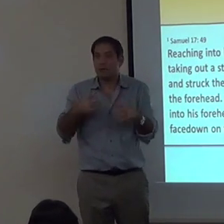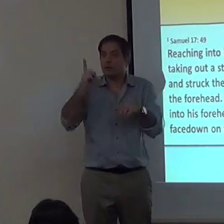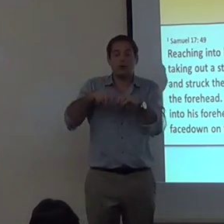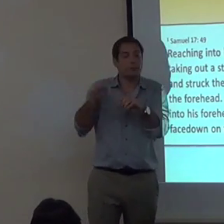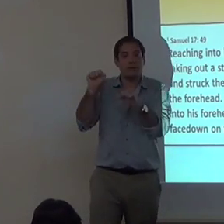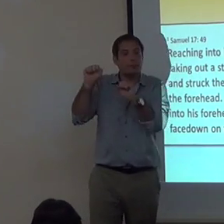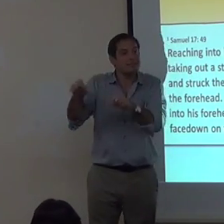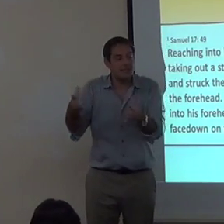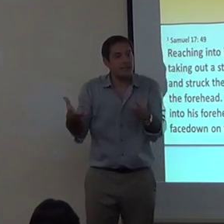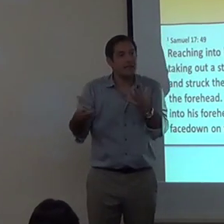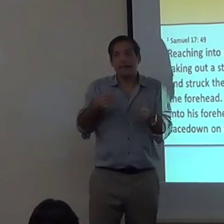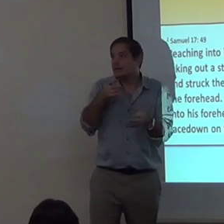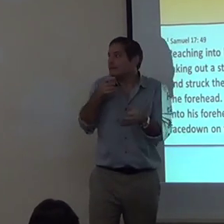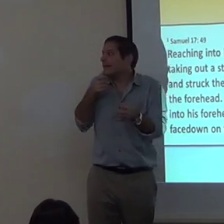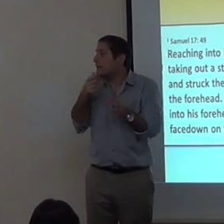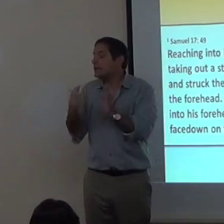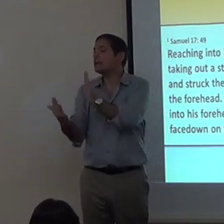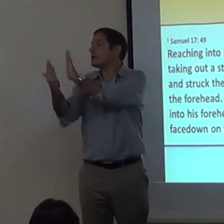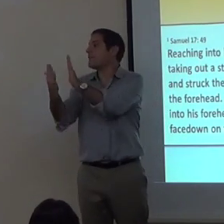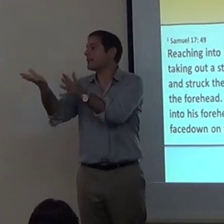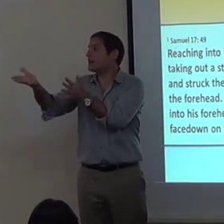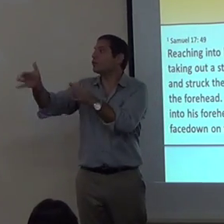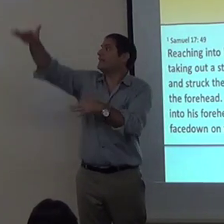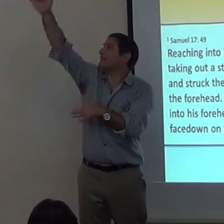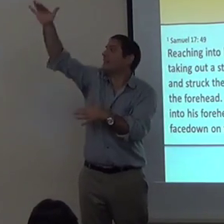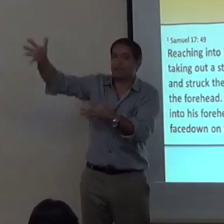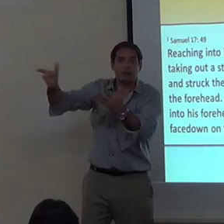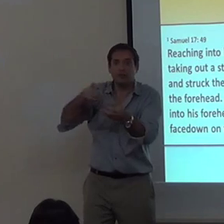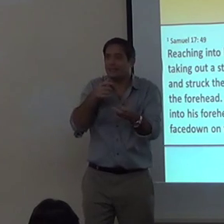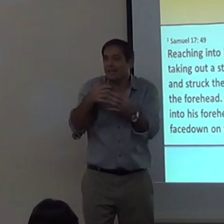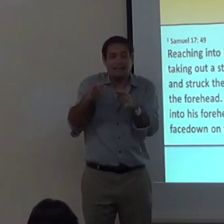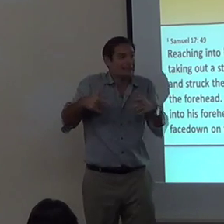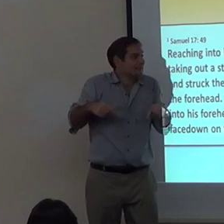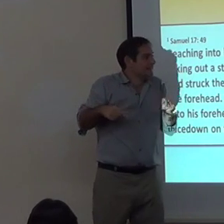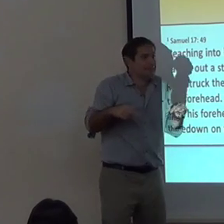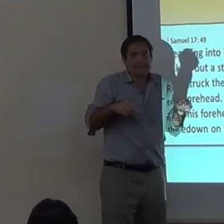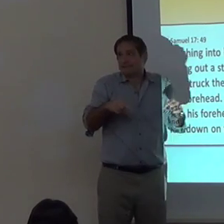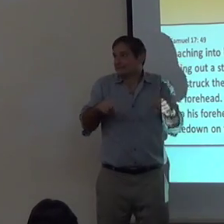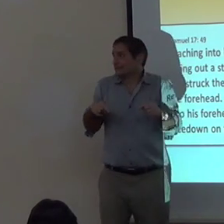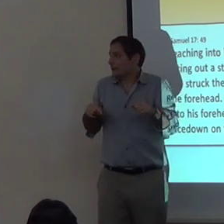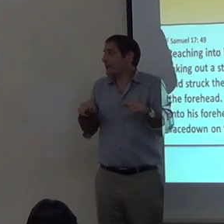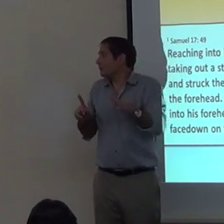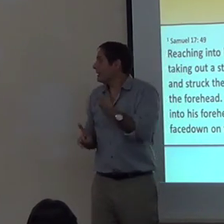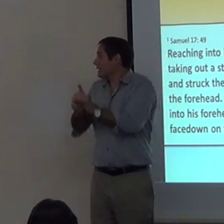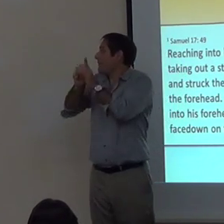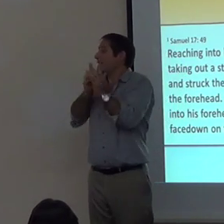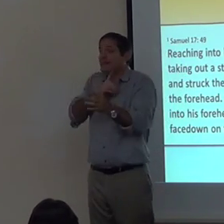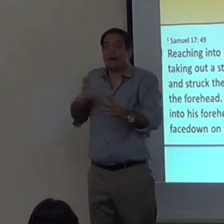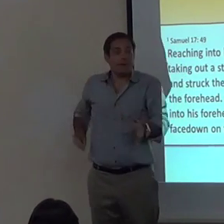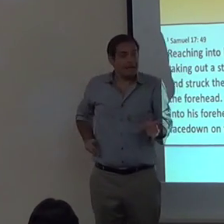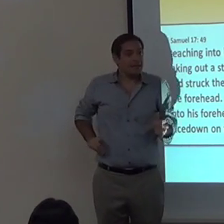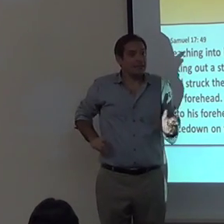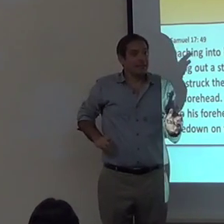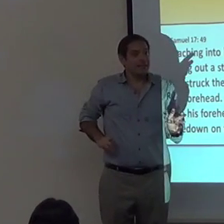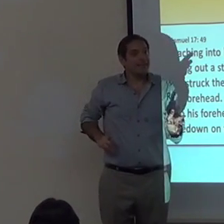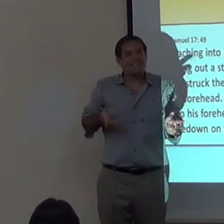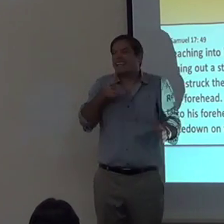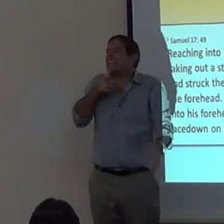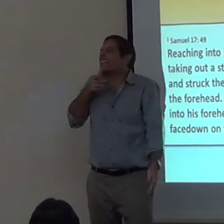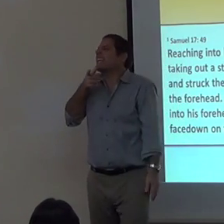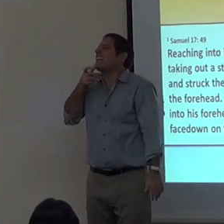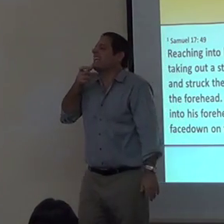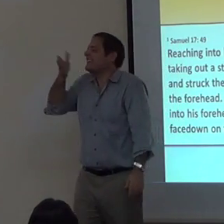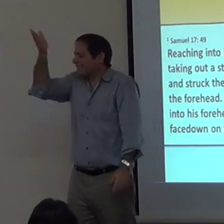Estaban con miedo y no lo podían vencer y decían, ¿quién se va a enfrentar con este grandote? ¿Quién? Y aparece David y